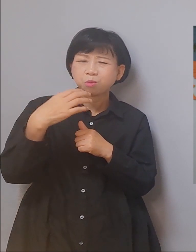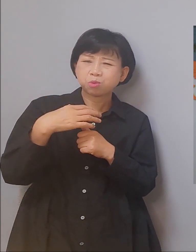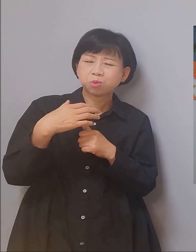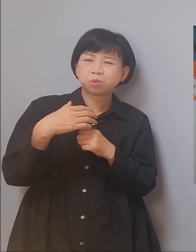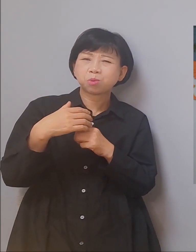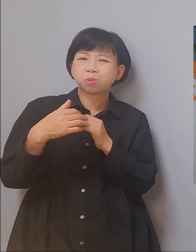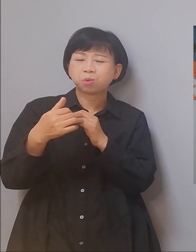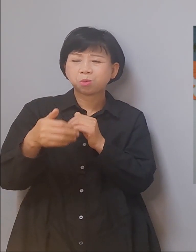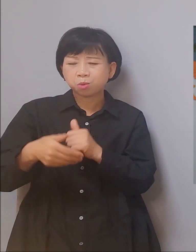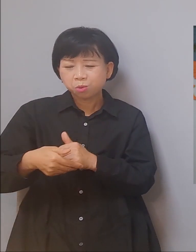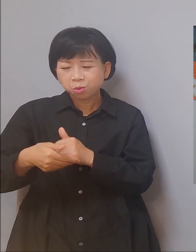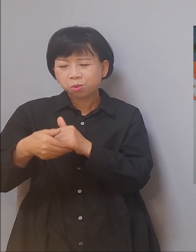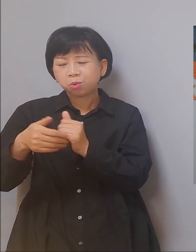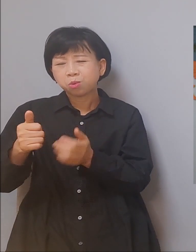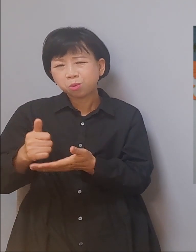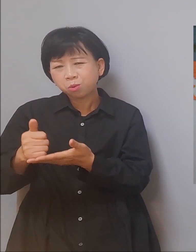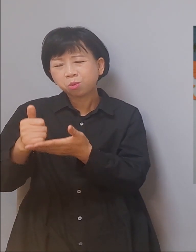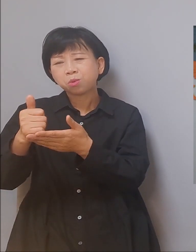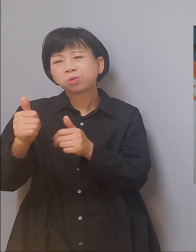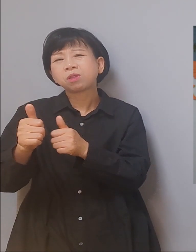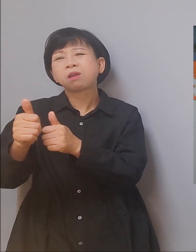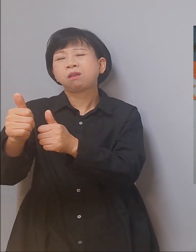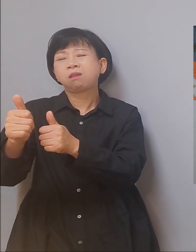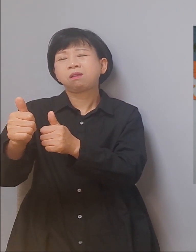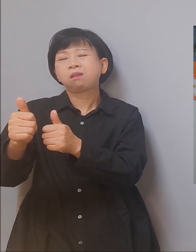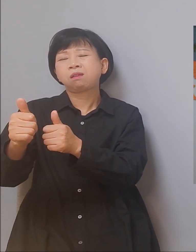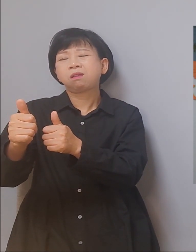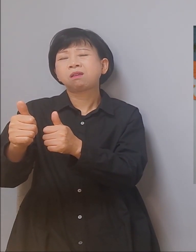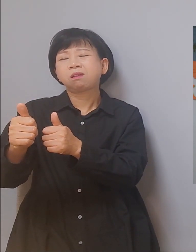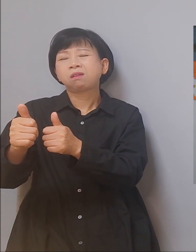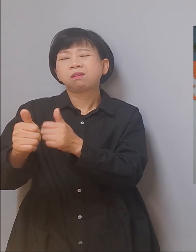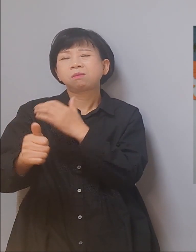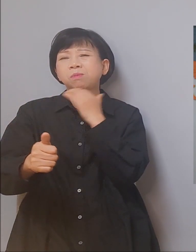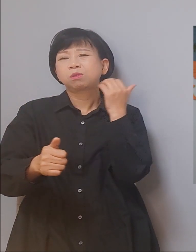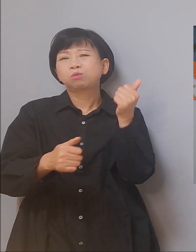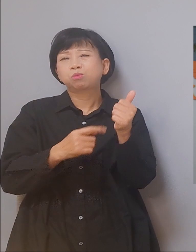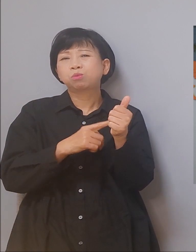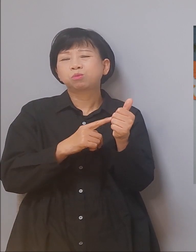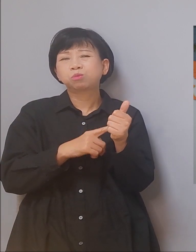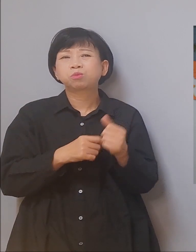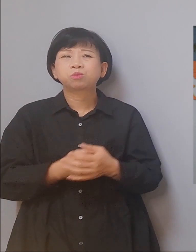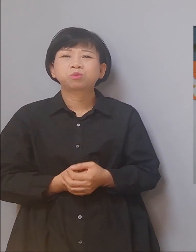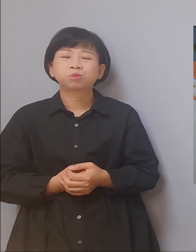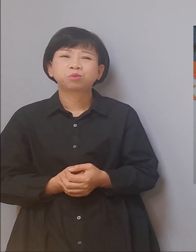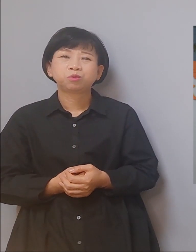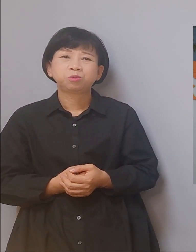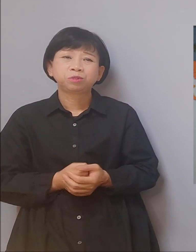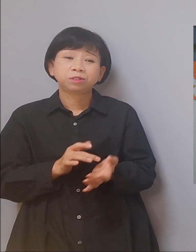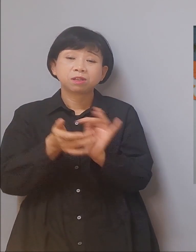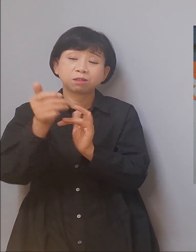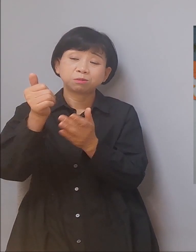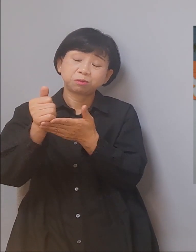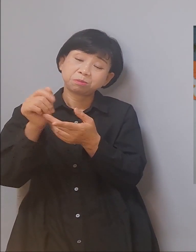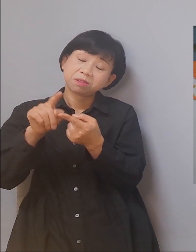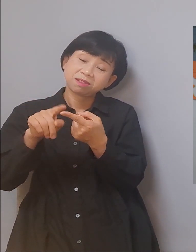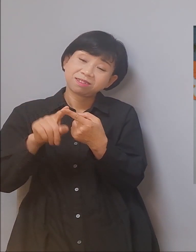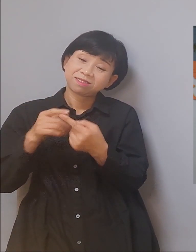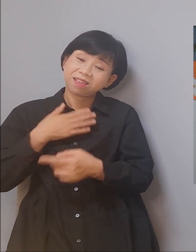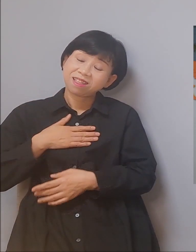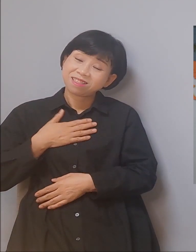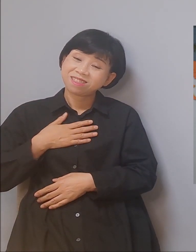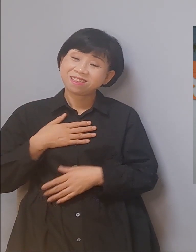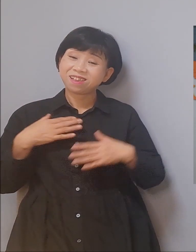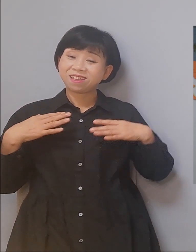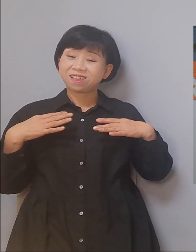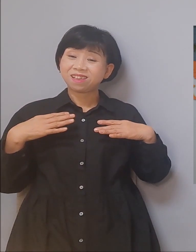섬김을 받으면서 따라다녔던 게 바로 이 베드로였습니다. 그 누구보다 예수님을 안다고